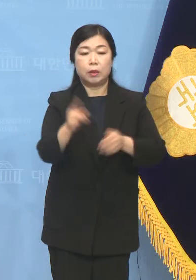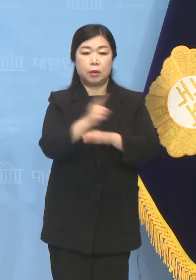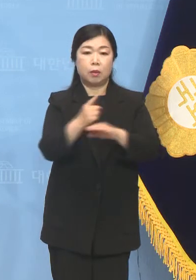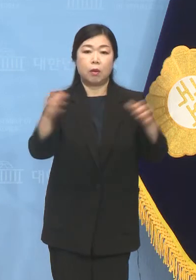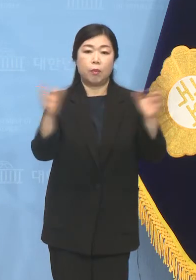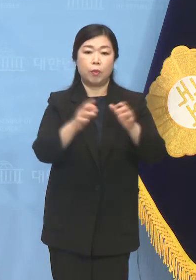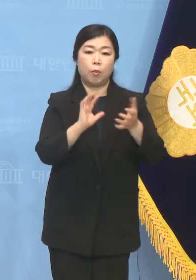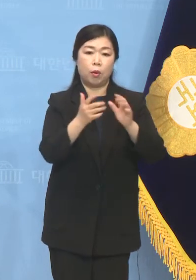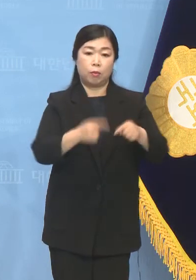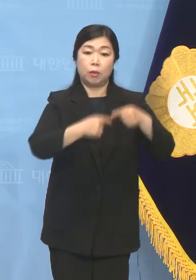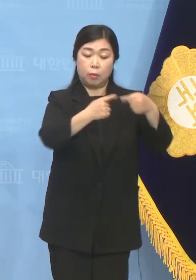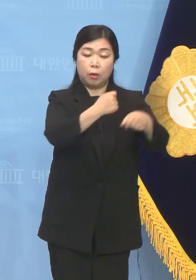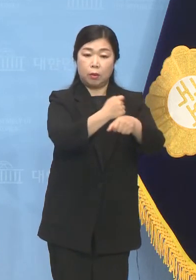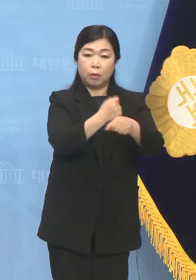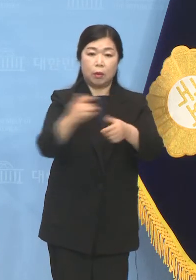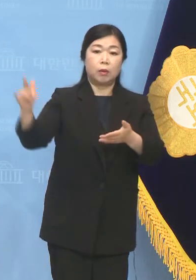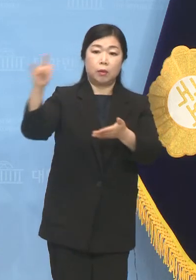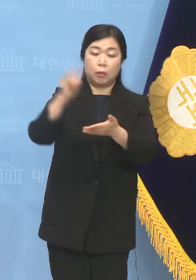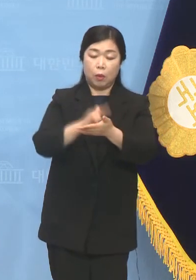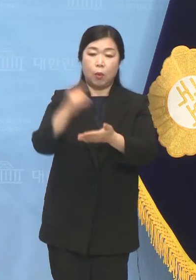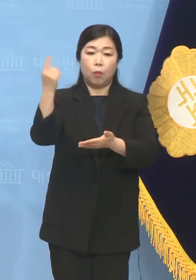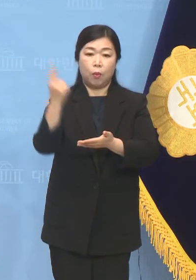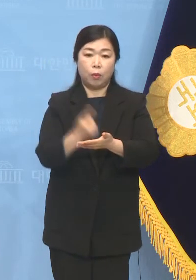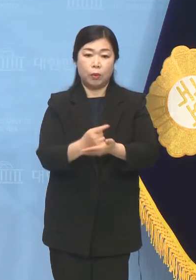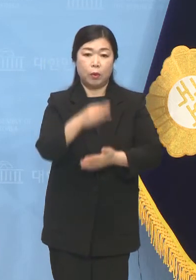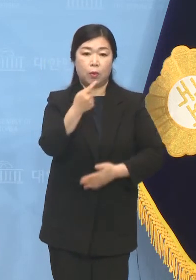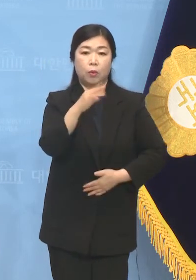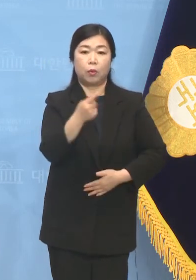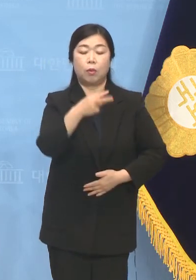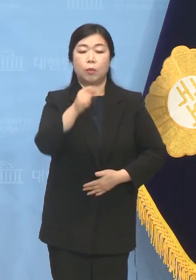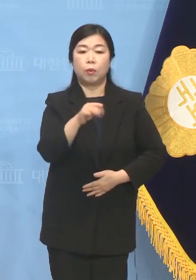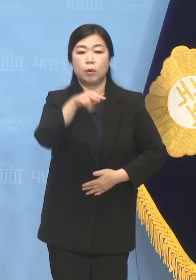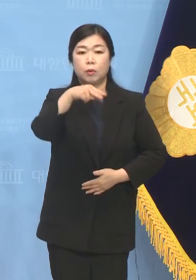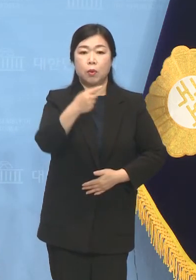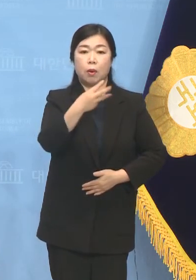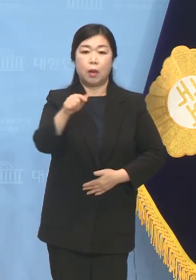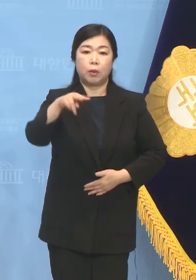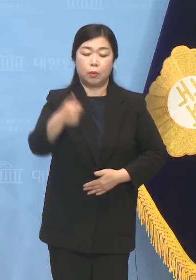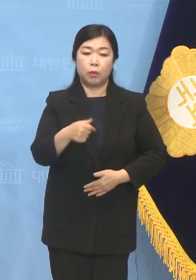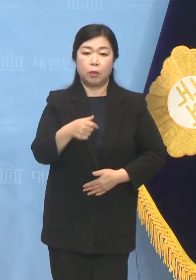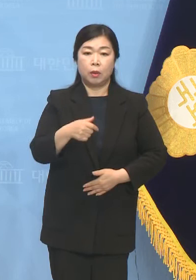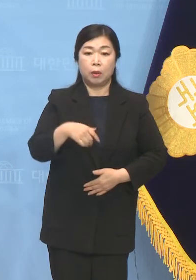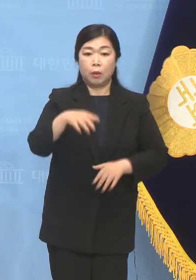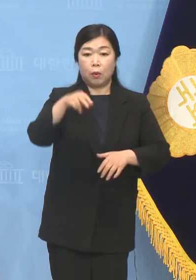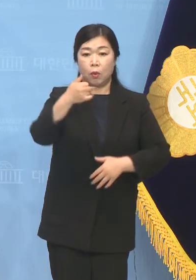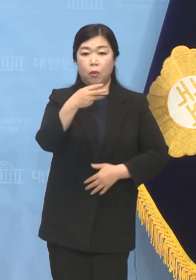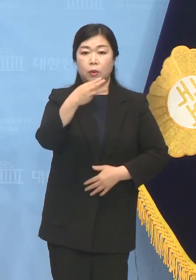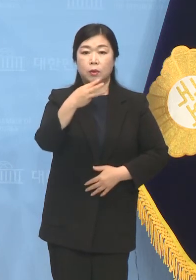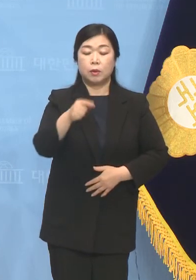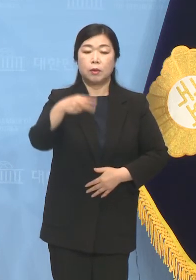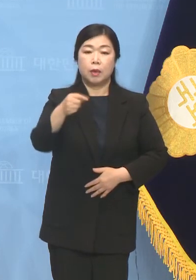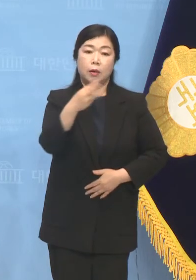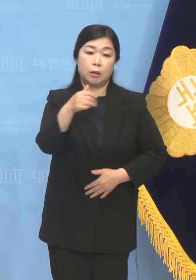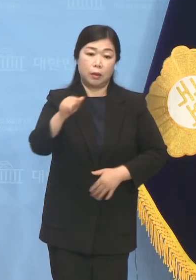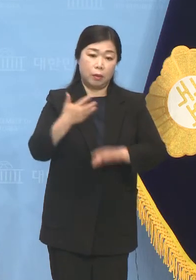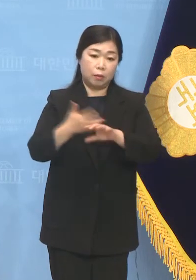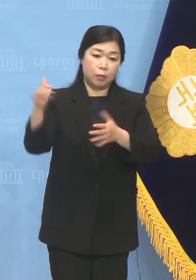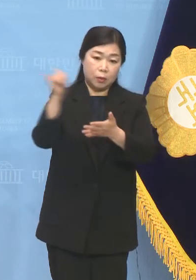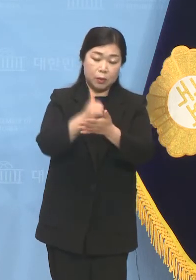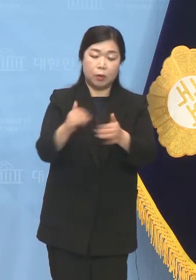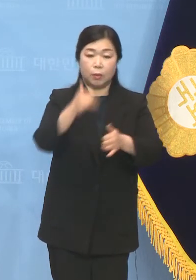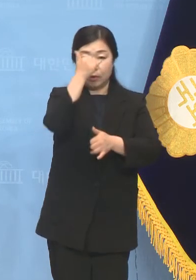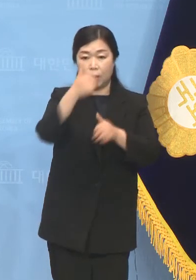협력 포럼 참석을 계기로 방한한 로돌포 솔라노 키로스 코스타리카 외교장관의 예방을 받습니다.